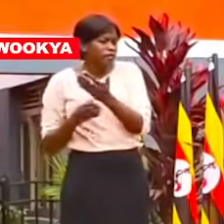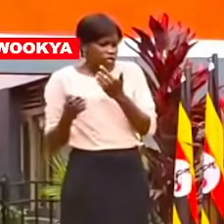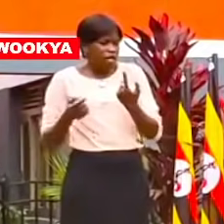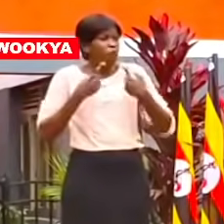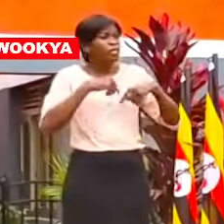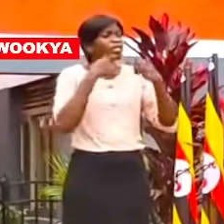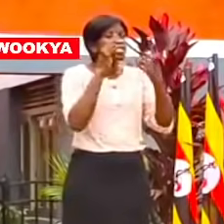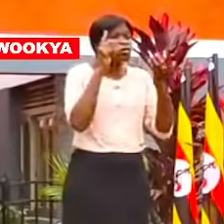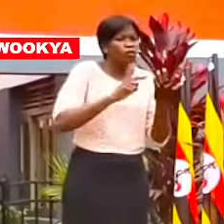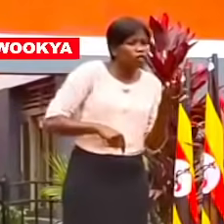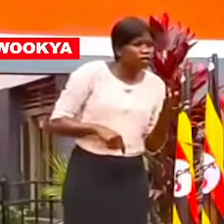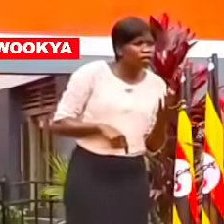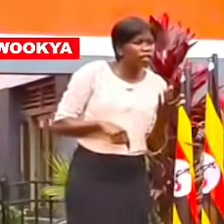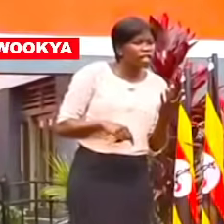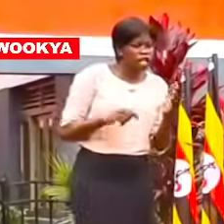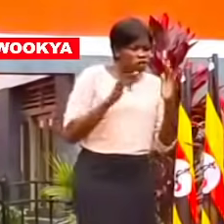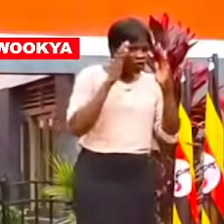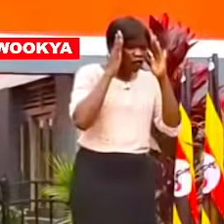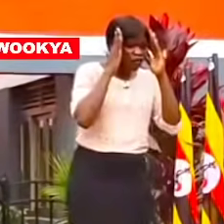essira